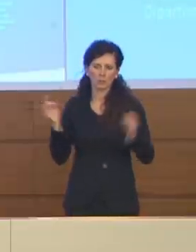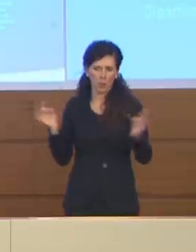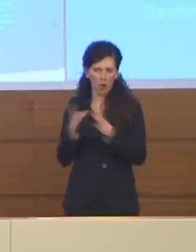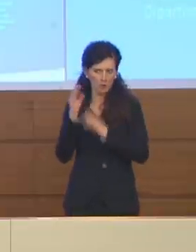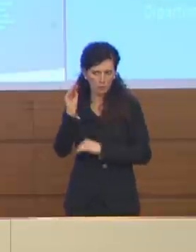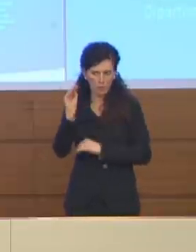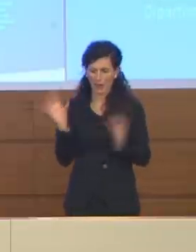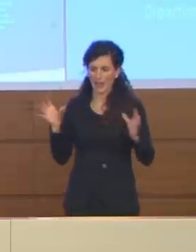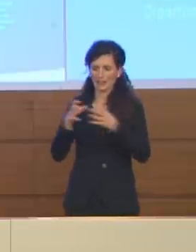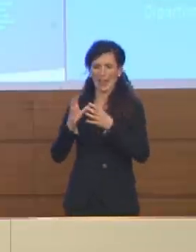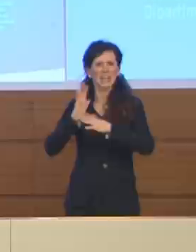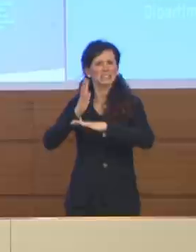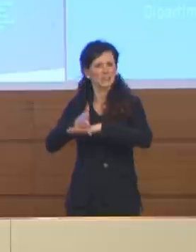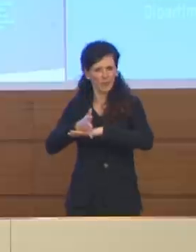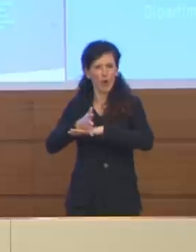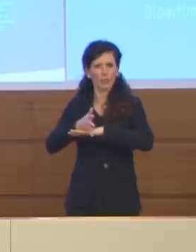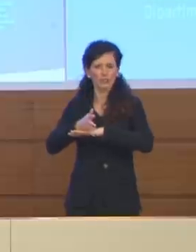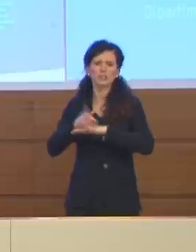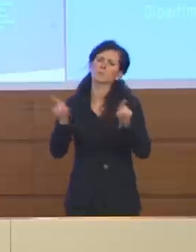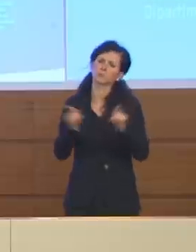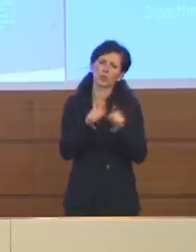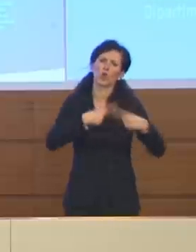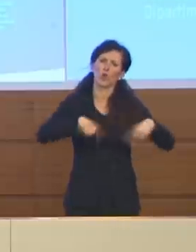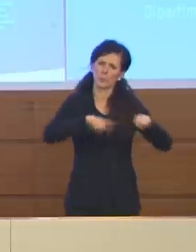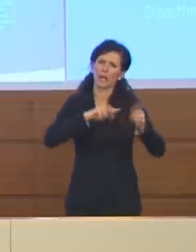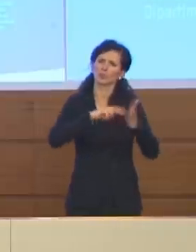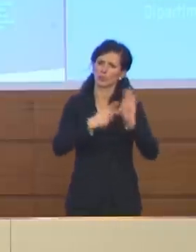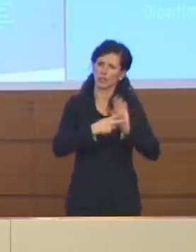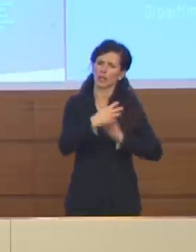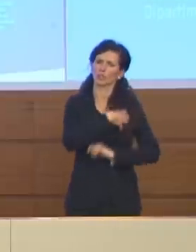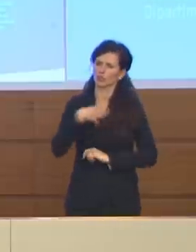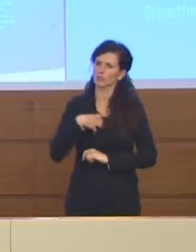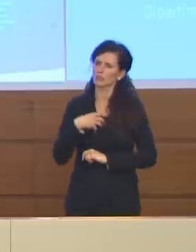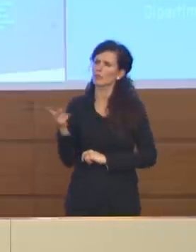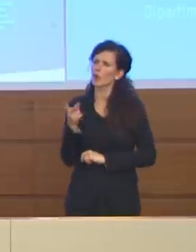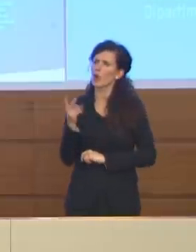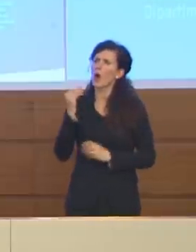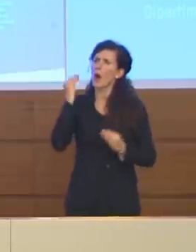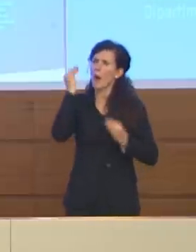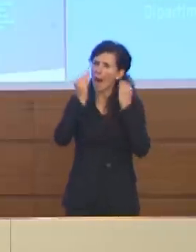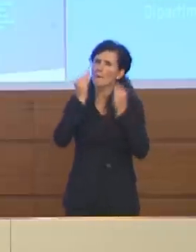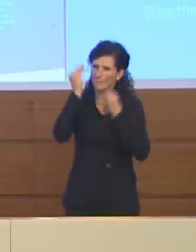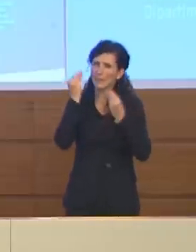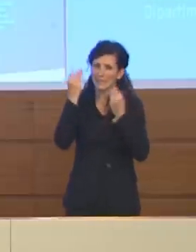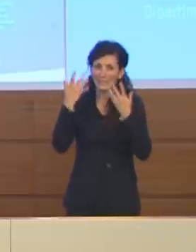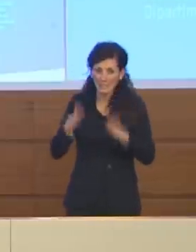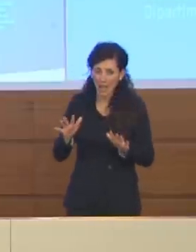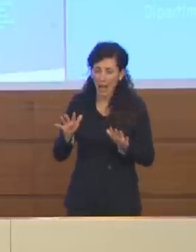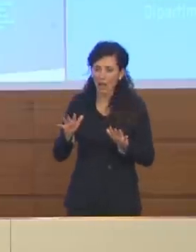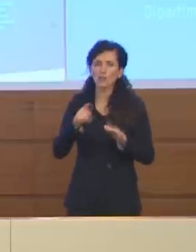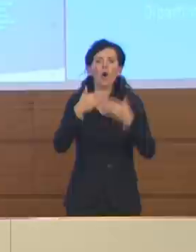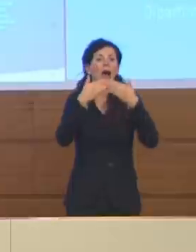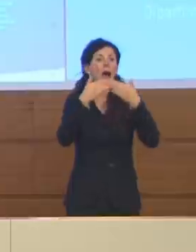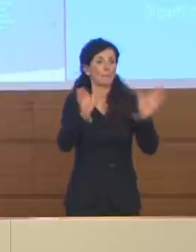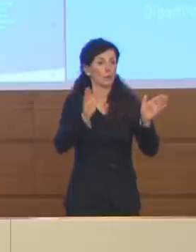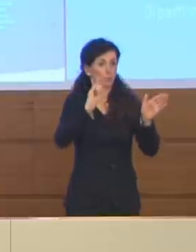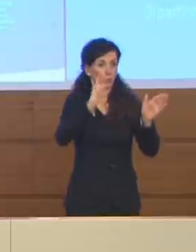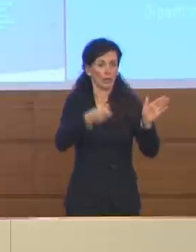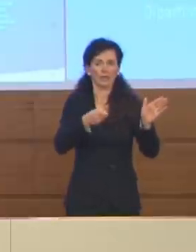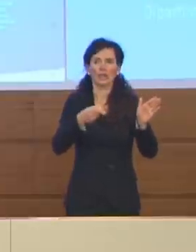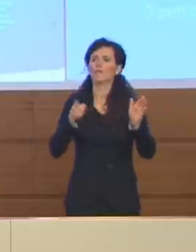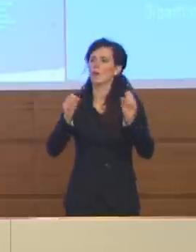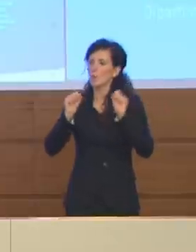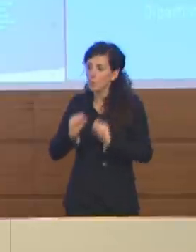comitato tecnico scientifico visto che interagiscono si è ragionato sul fatto che probabilmente nella fase di riapertura bisogna procedere anche per